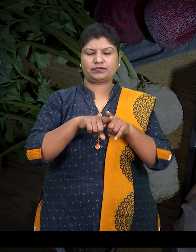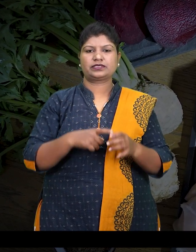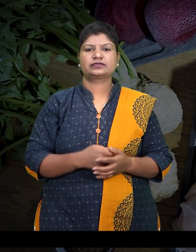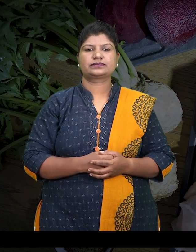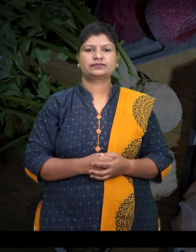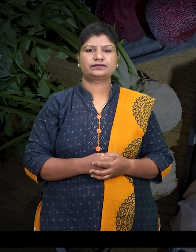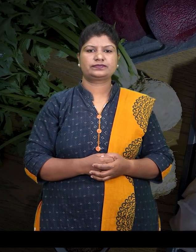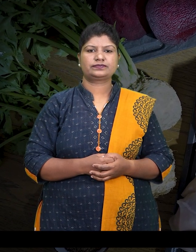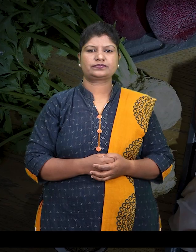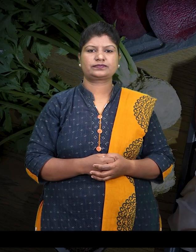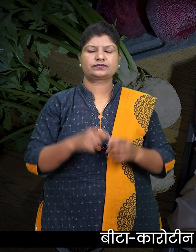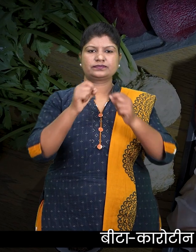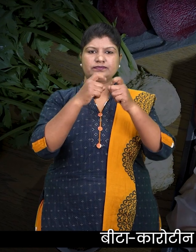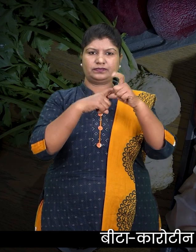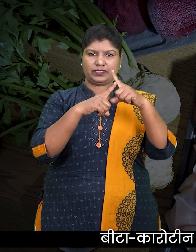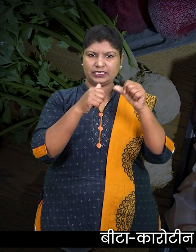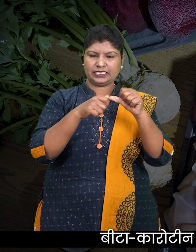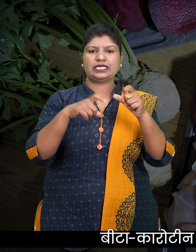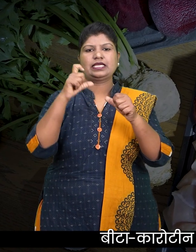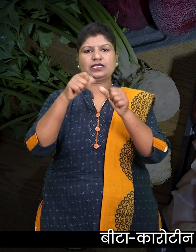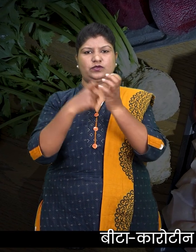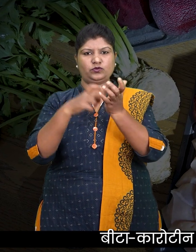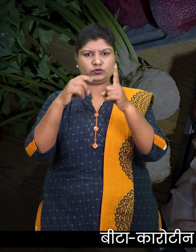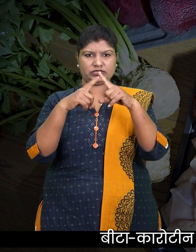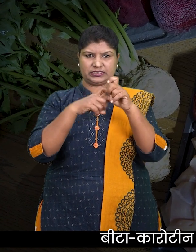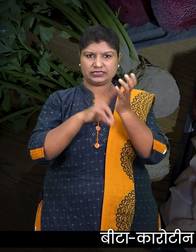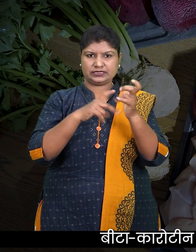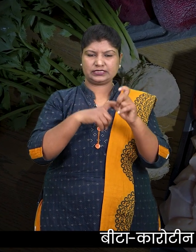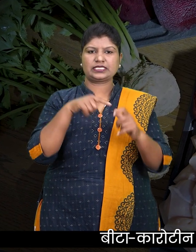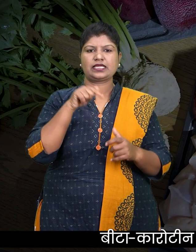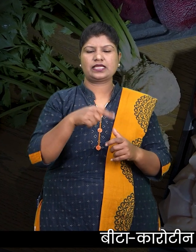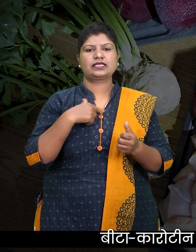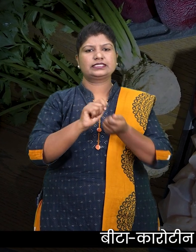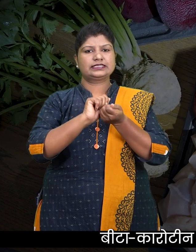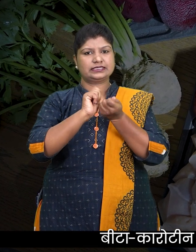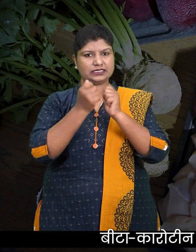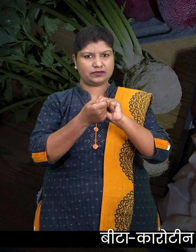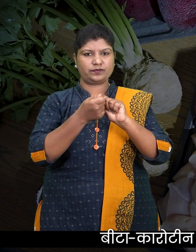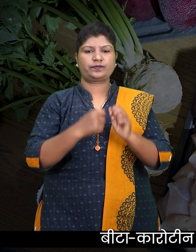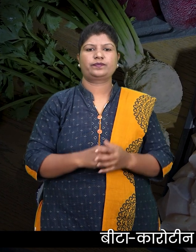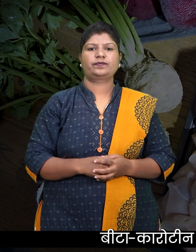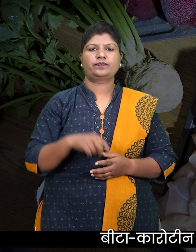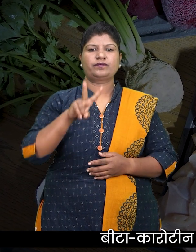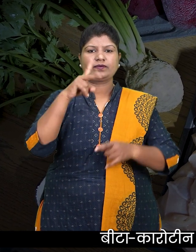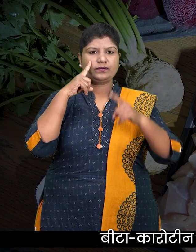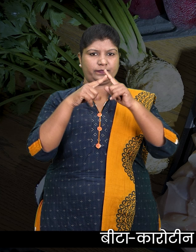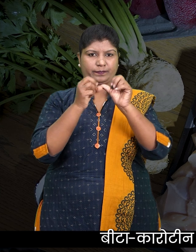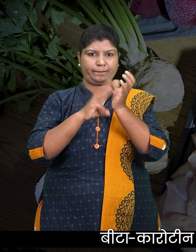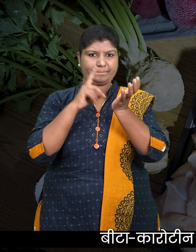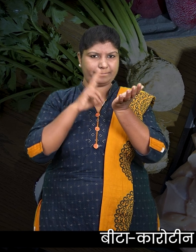उदाहरण के लिए, बीटा कैरोटीन हमारे शरीर में विटामिन ए में परिवर्तित जाता